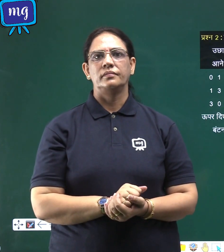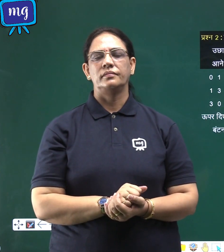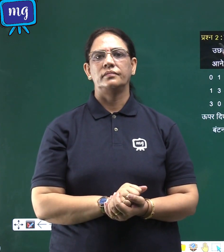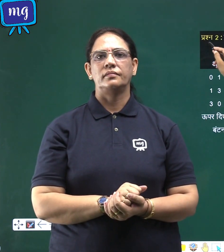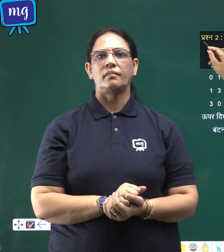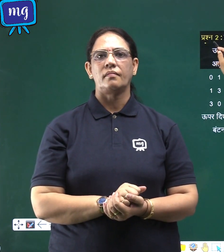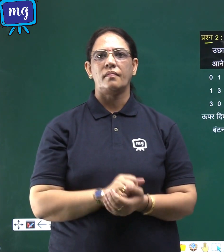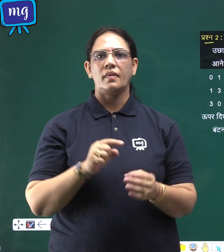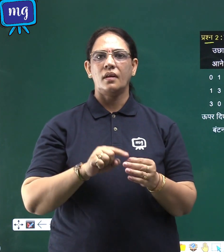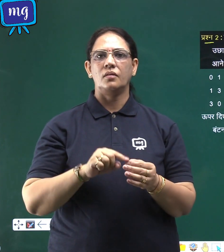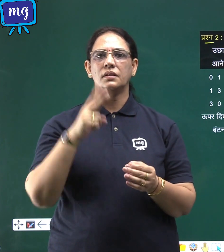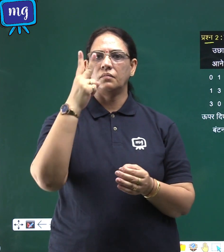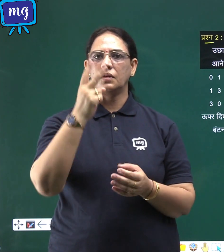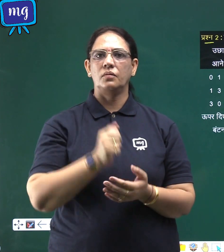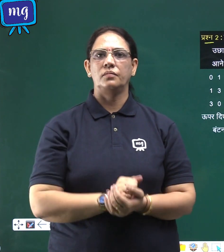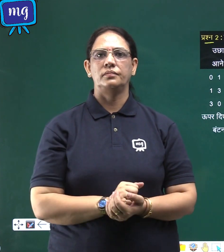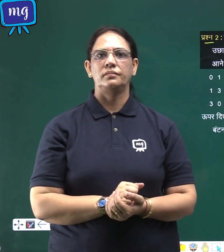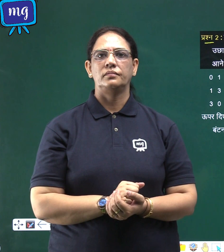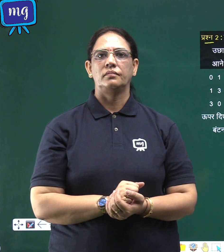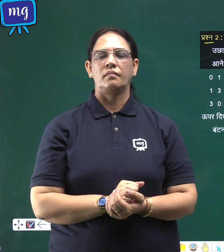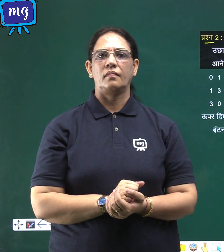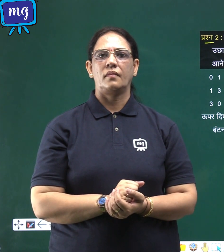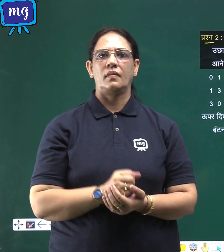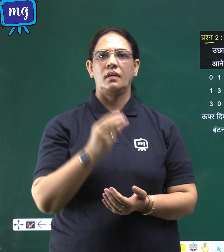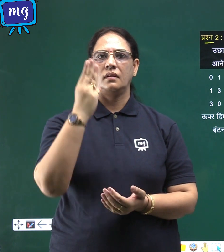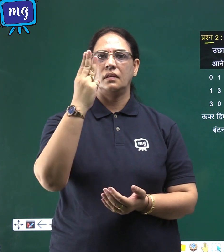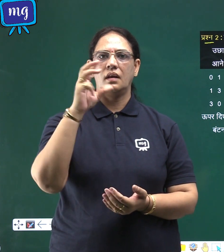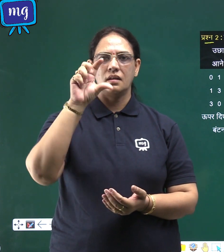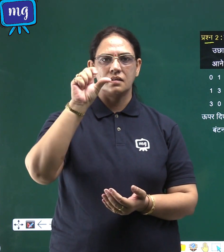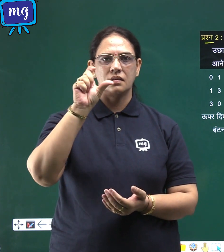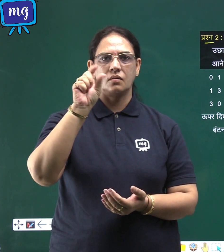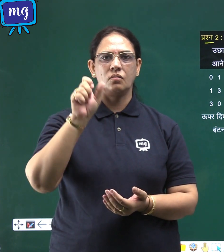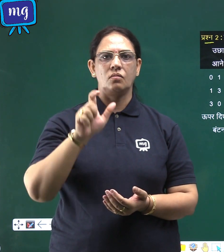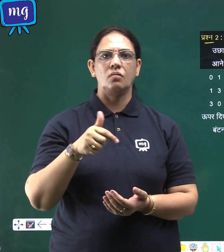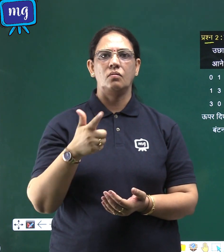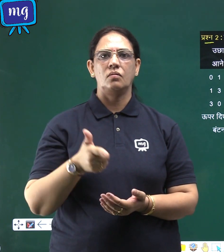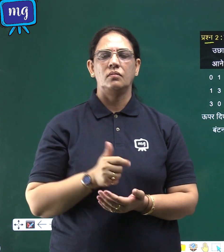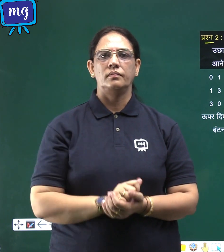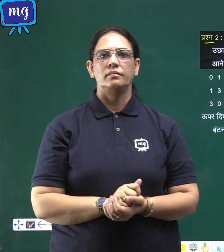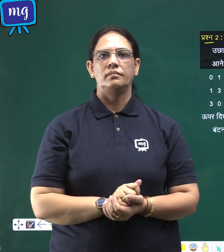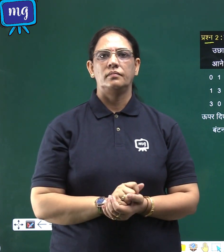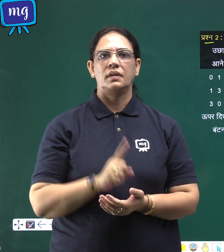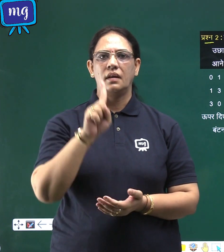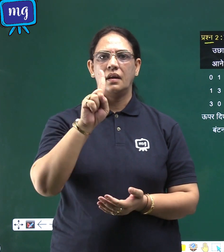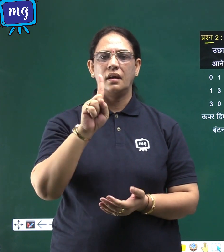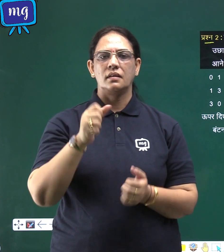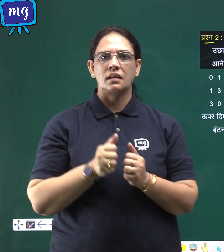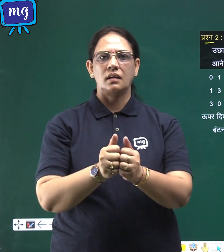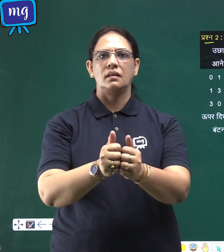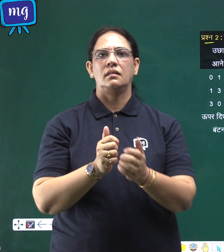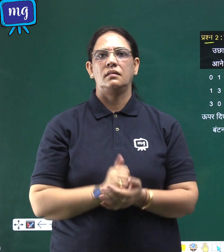प्रिशन नमबर दो तीन सिक्कों को एक साथ